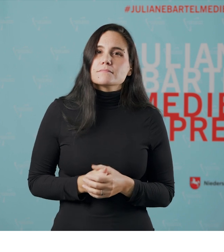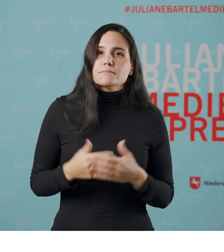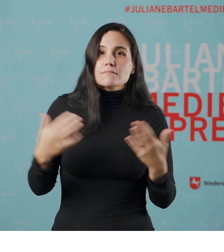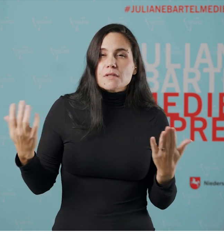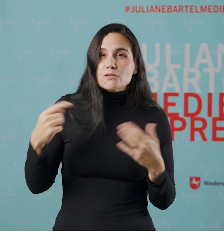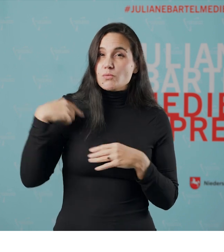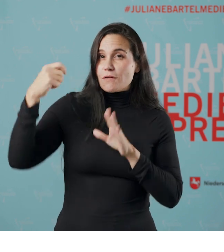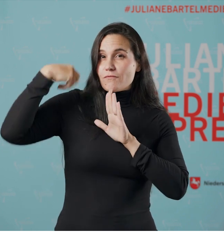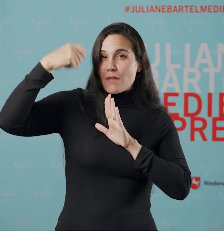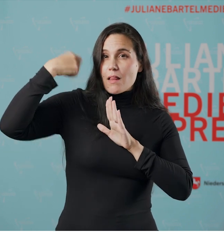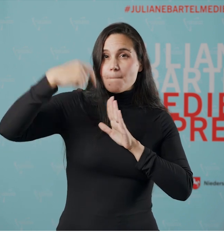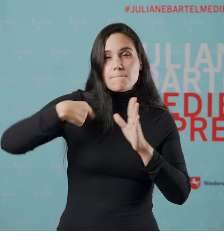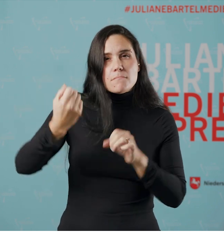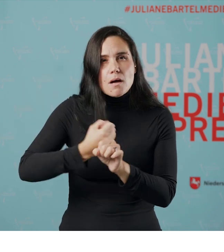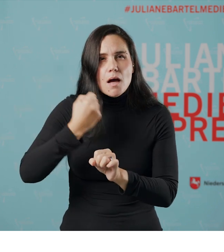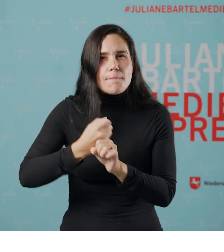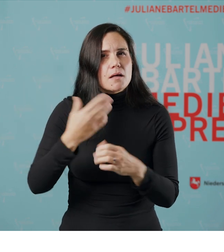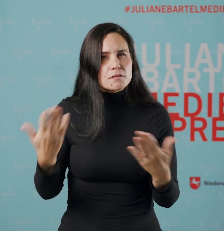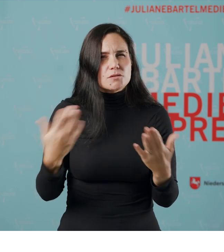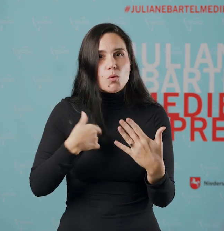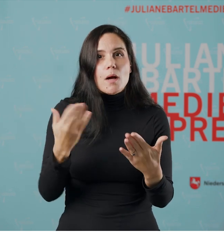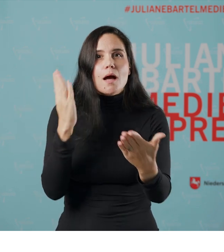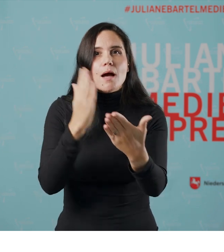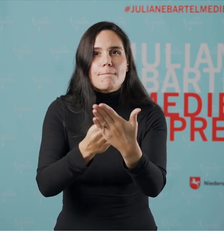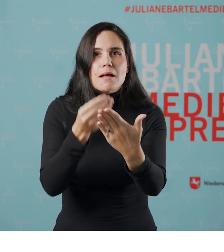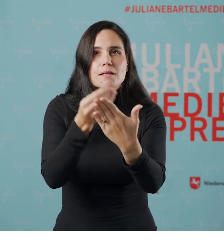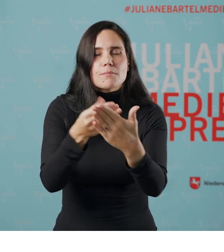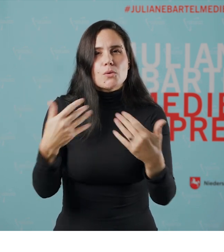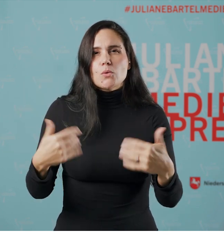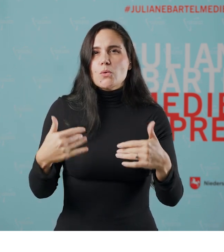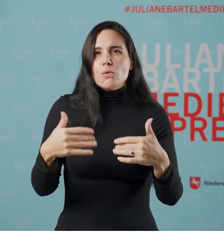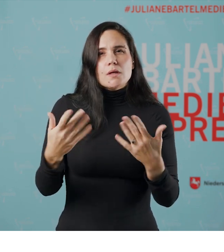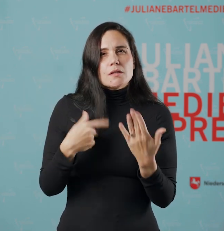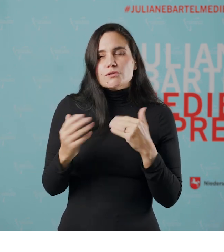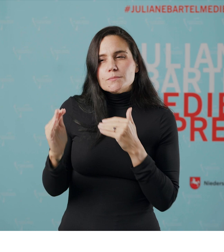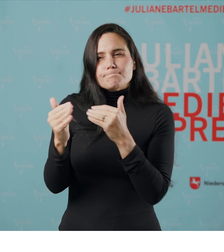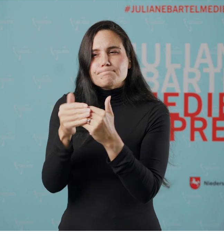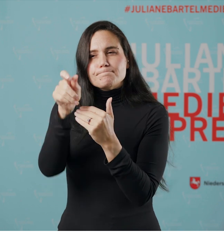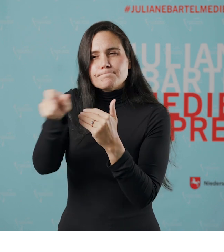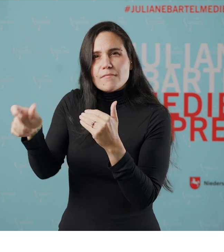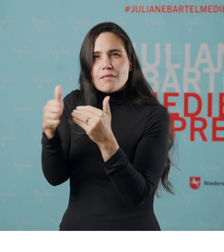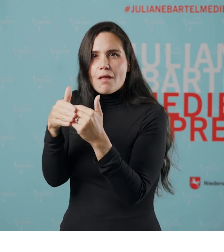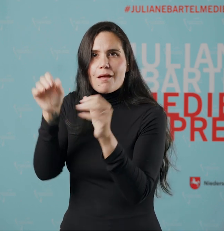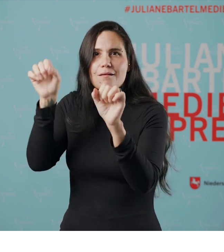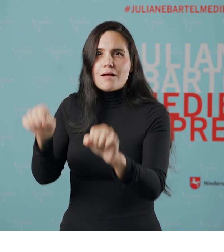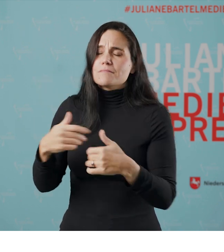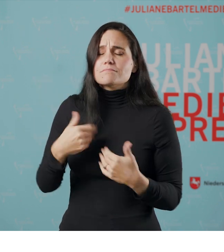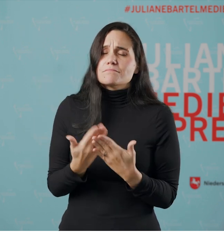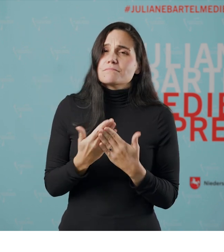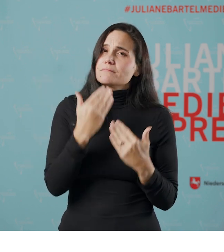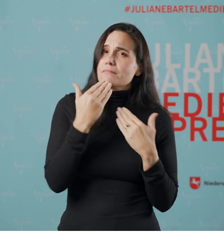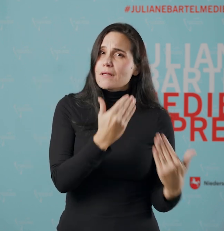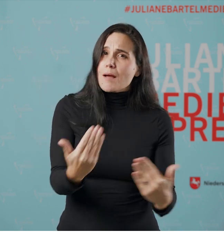Und ich konnte unter Drehbedingungen arbeiten, die wirklich einen Film ermöglicht haben, der sich unter anderem wirklich durch Nähe zu ProtagonistInnen